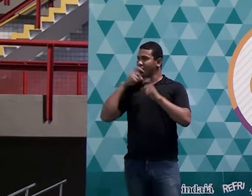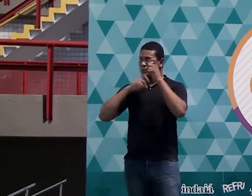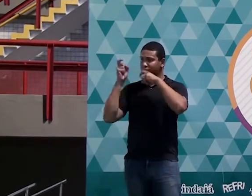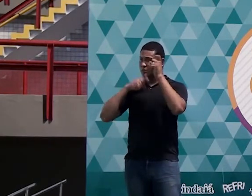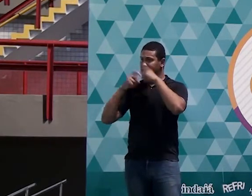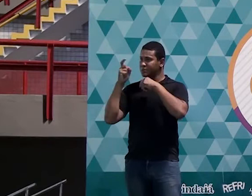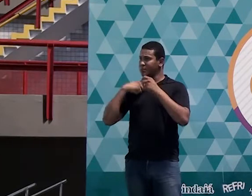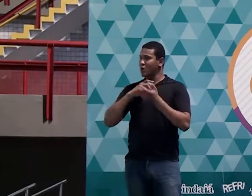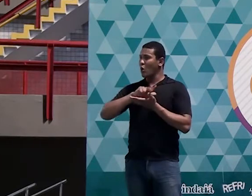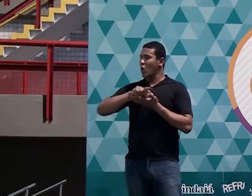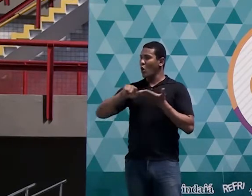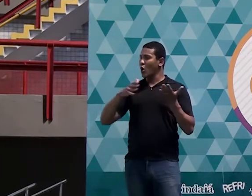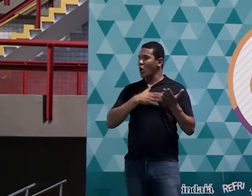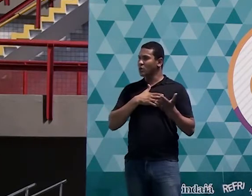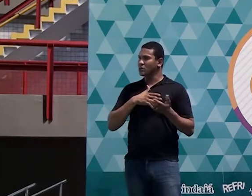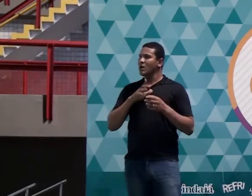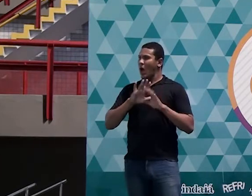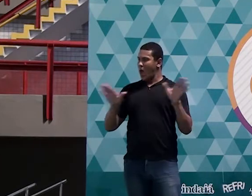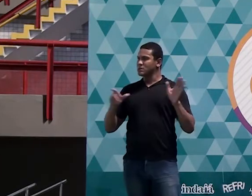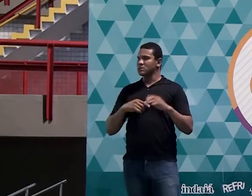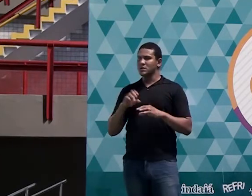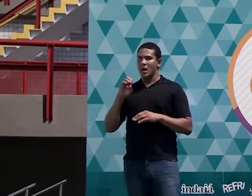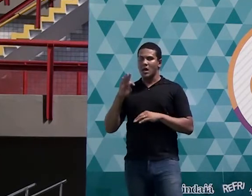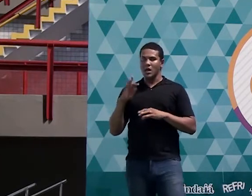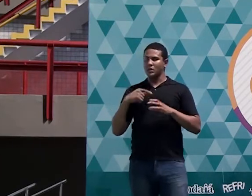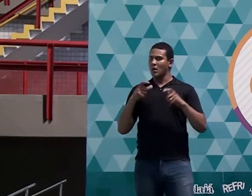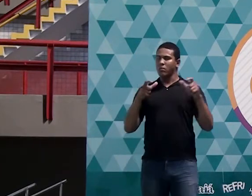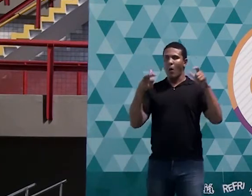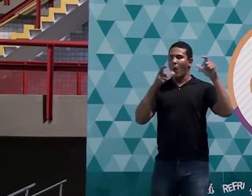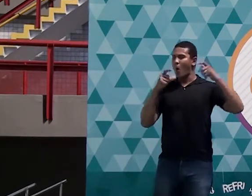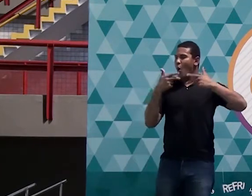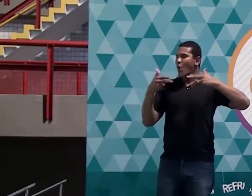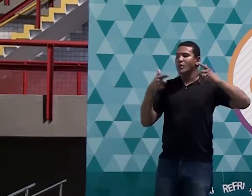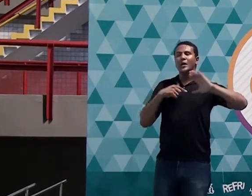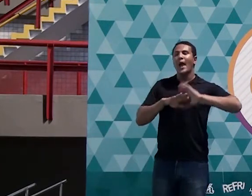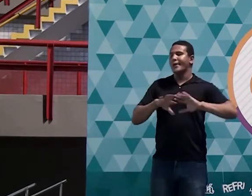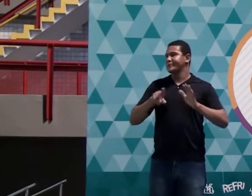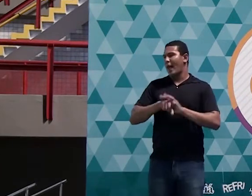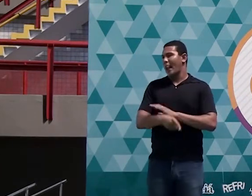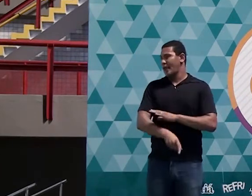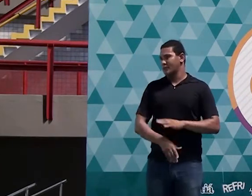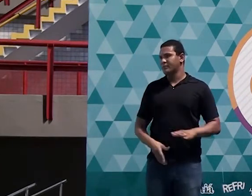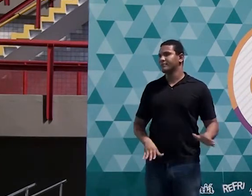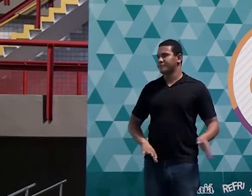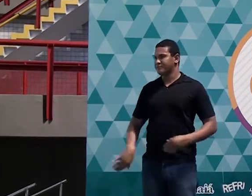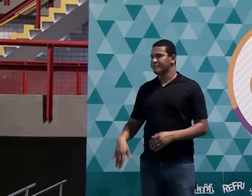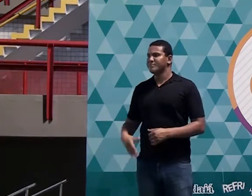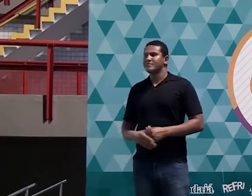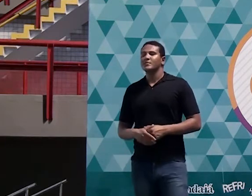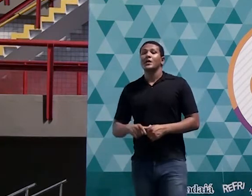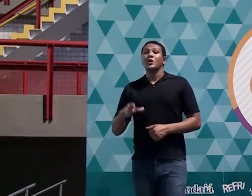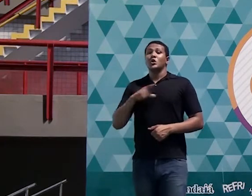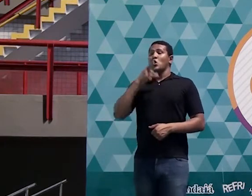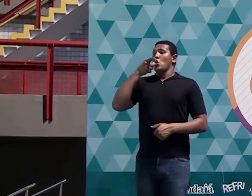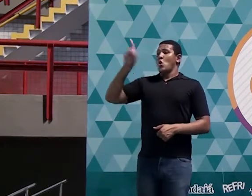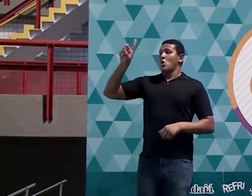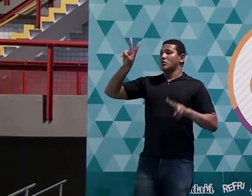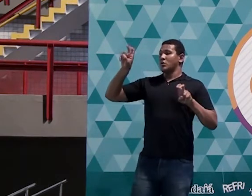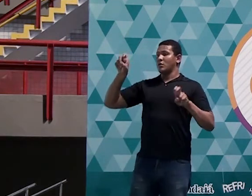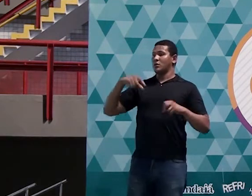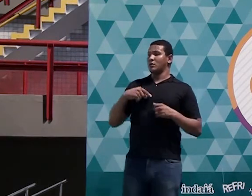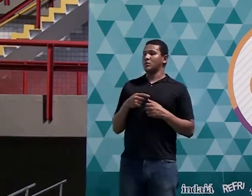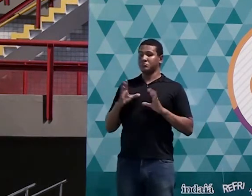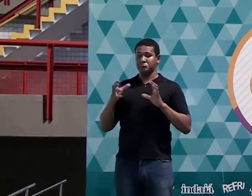não faz coisa besta, só faz coisa pesada, tá? Ó... O outro efeito das cruzadas, além dos templários, foi que